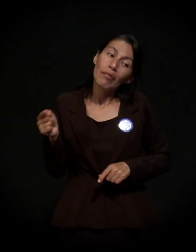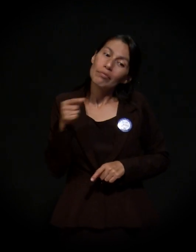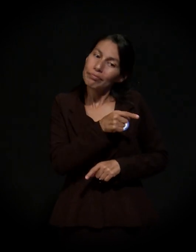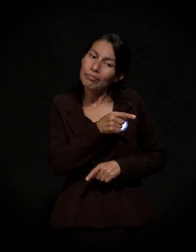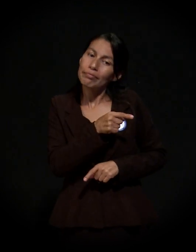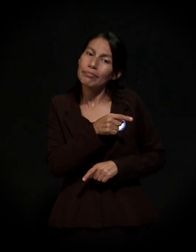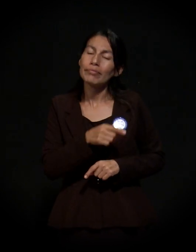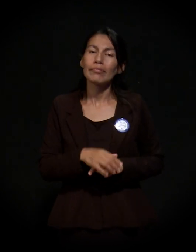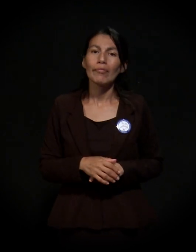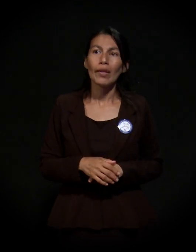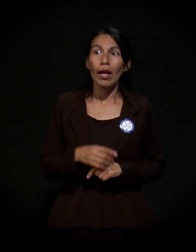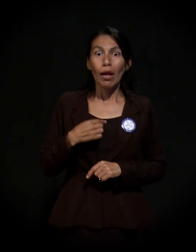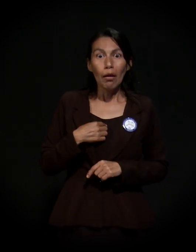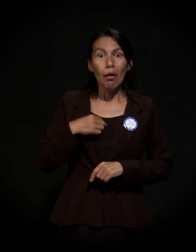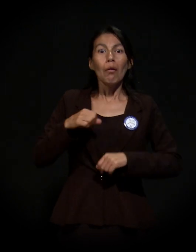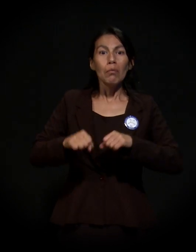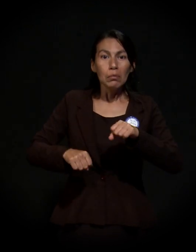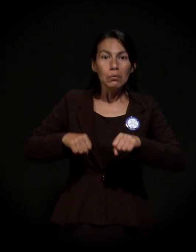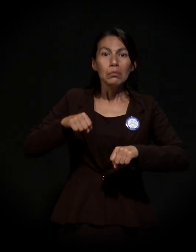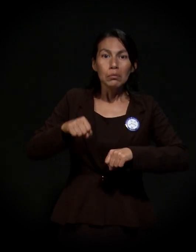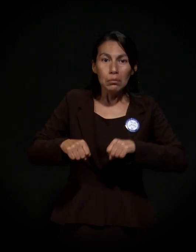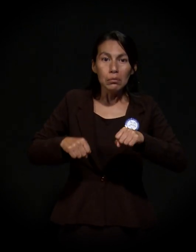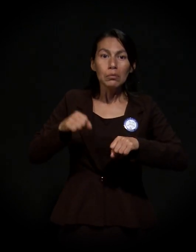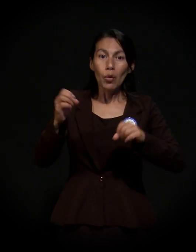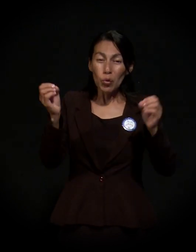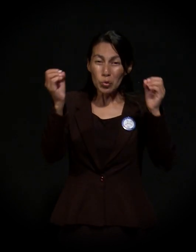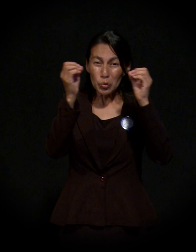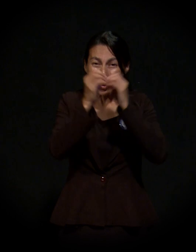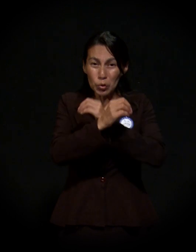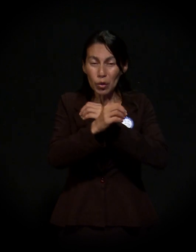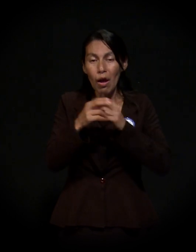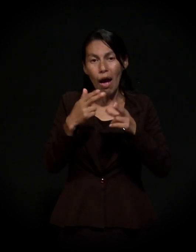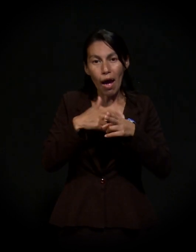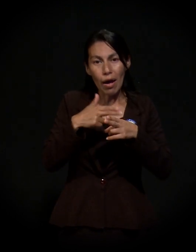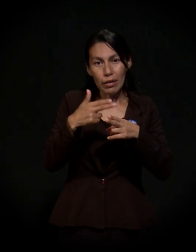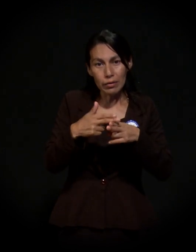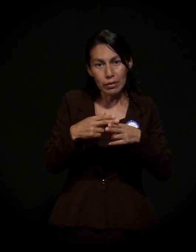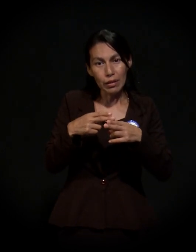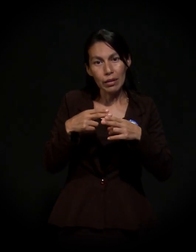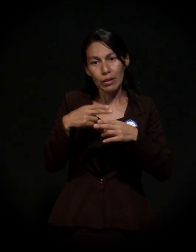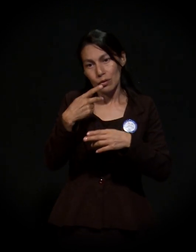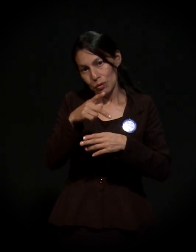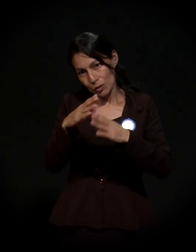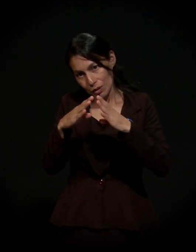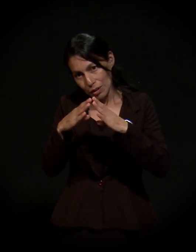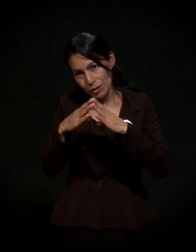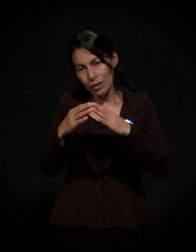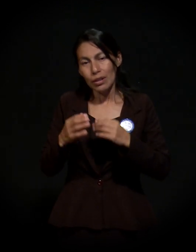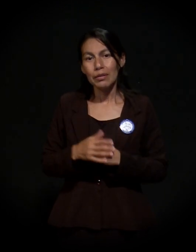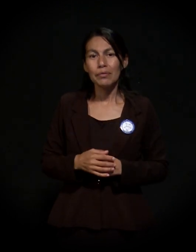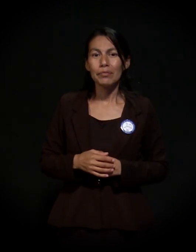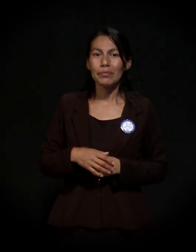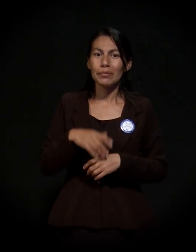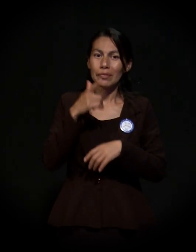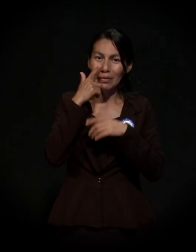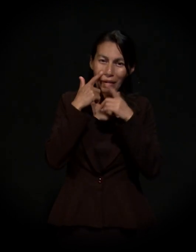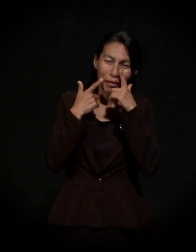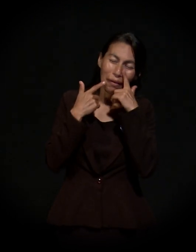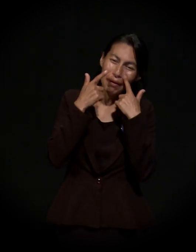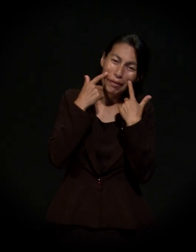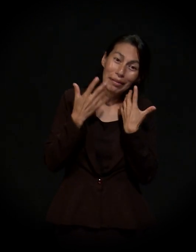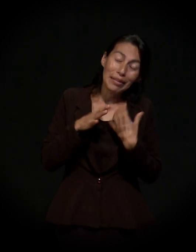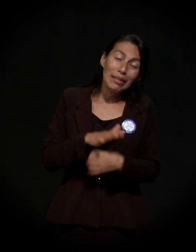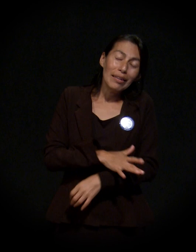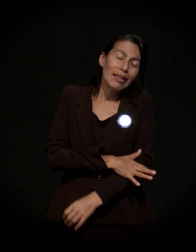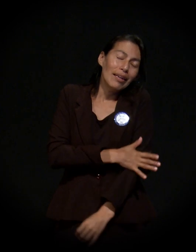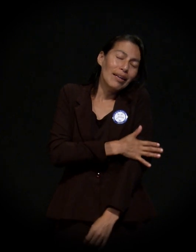me vine pedaleando oscuro hasta la casa y pues yo lloré y lloré, pues